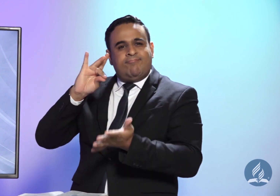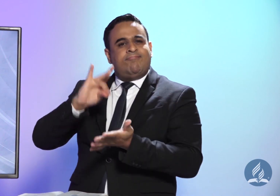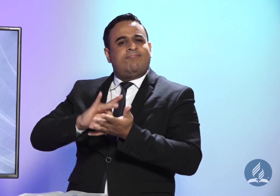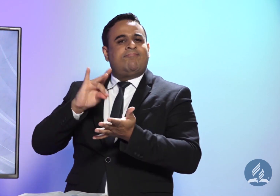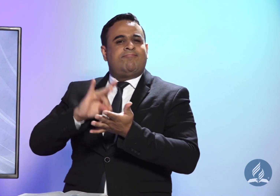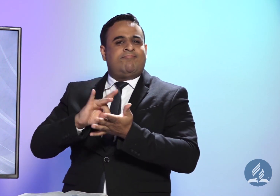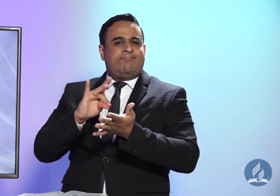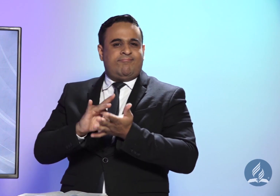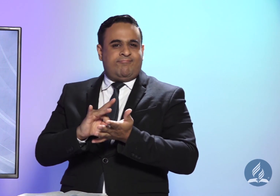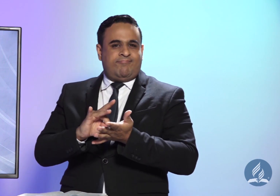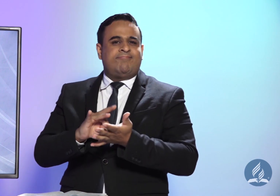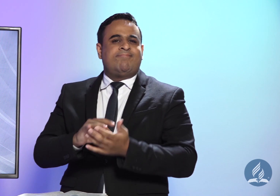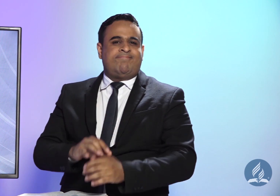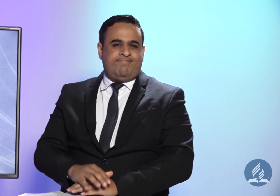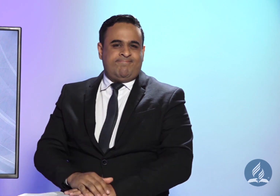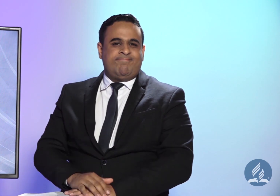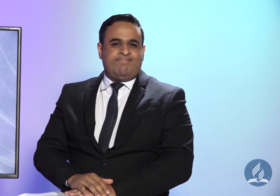seguir a palavra de Deus.